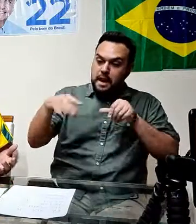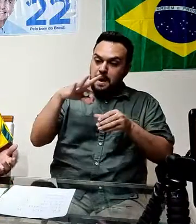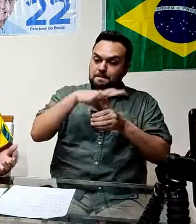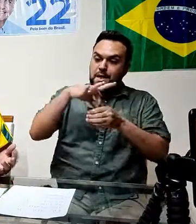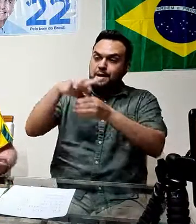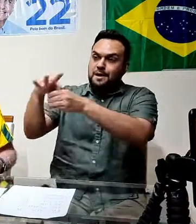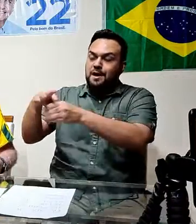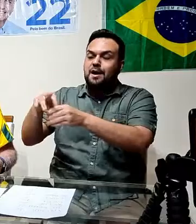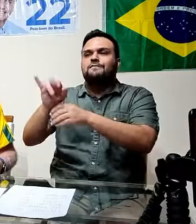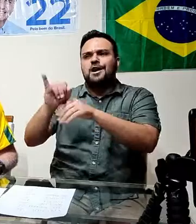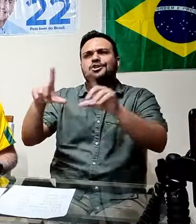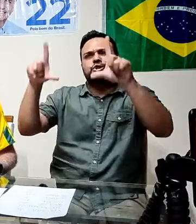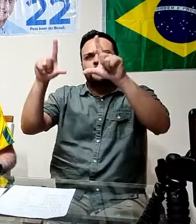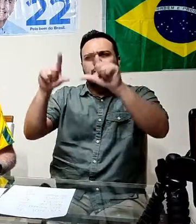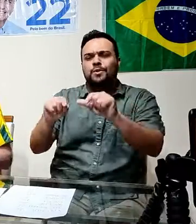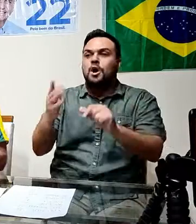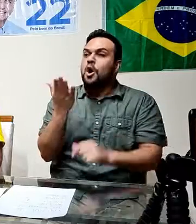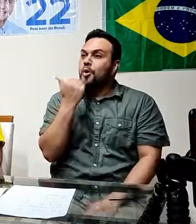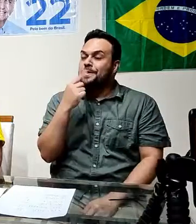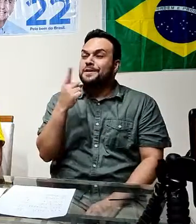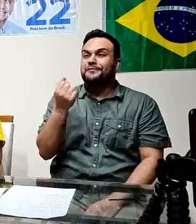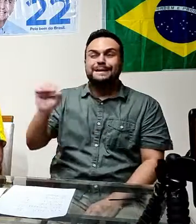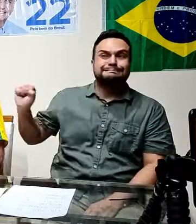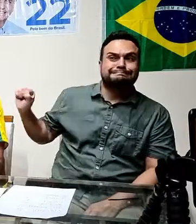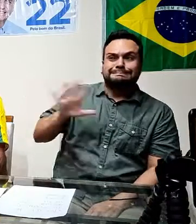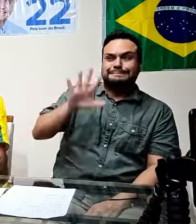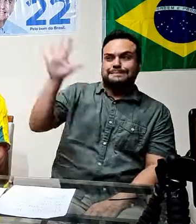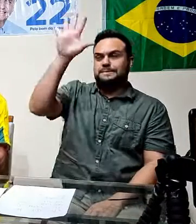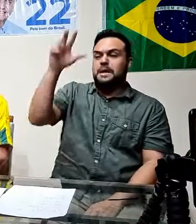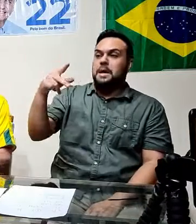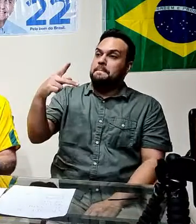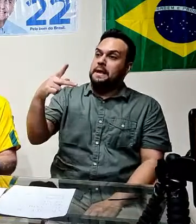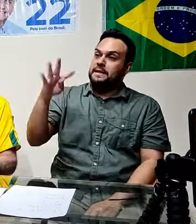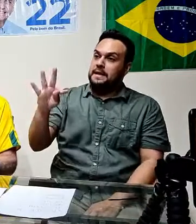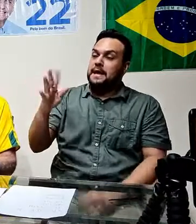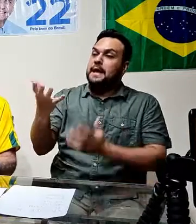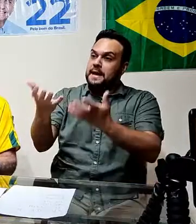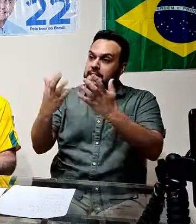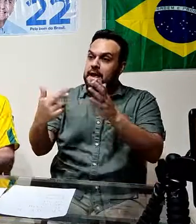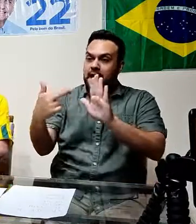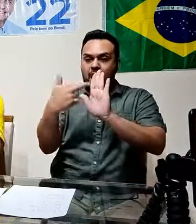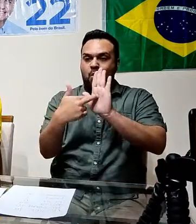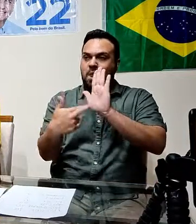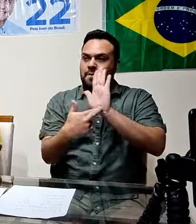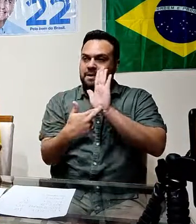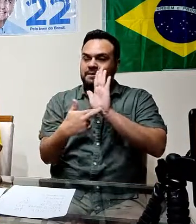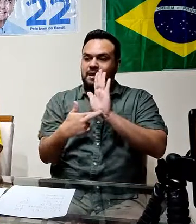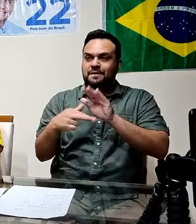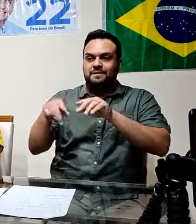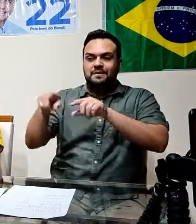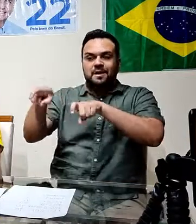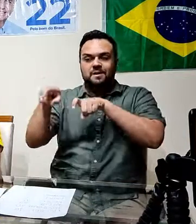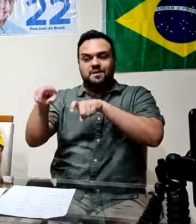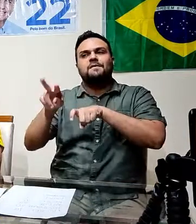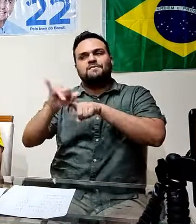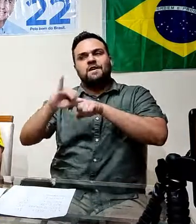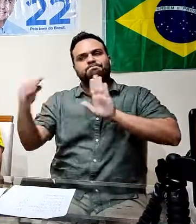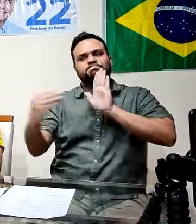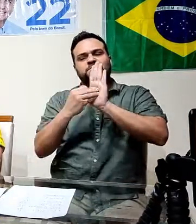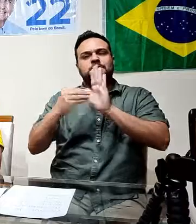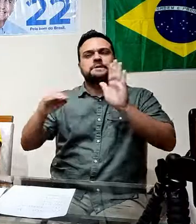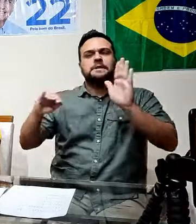produto na vida da pessoa, vai subir de preço. E se o PT quer regulamentar a produção agrícola, vai ter imposto em cima disso. Quem vai